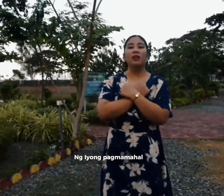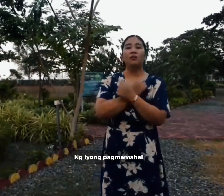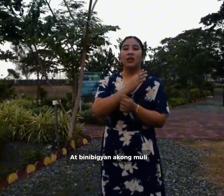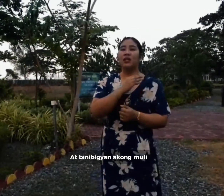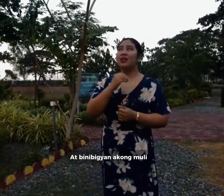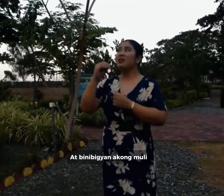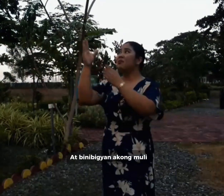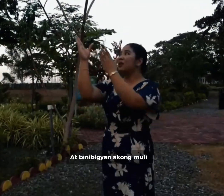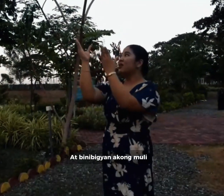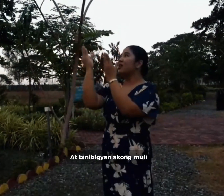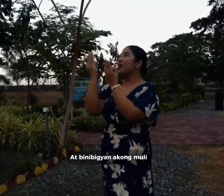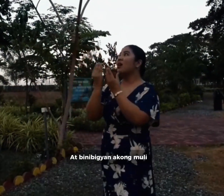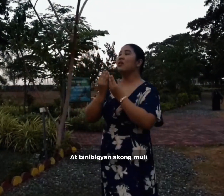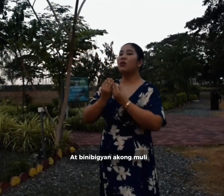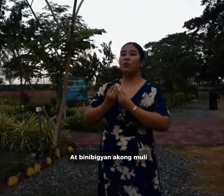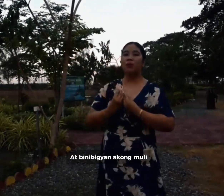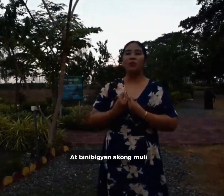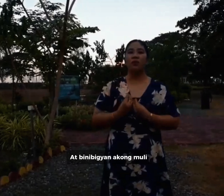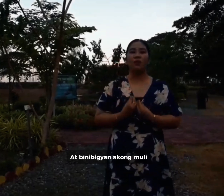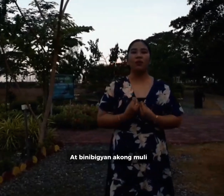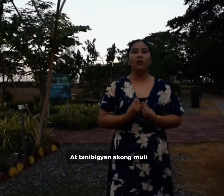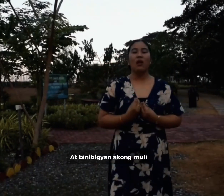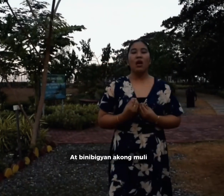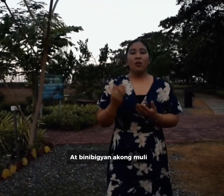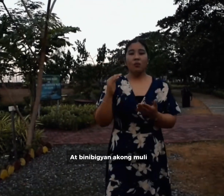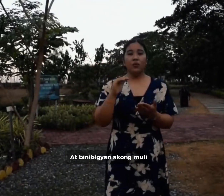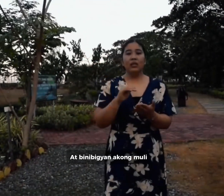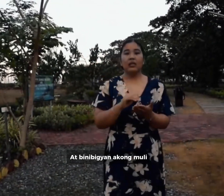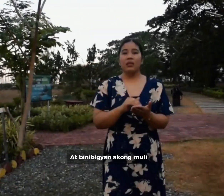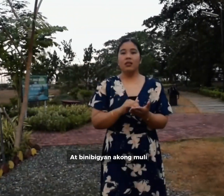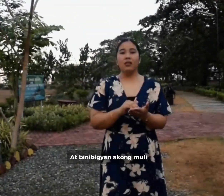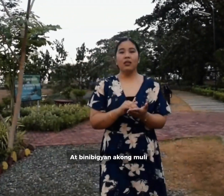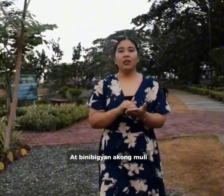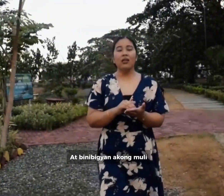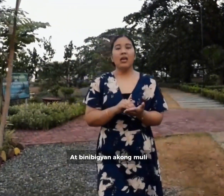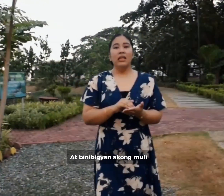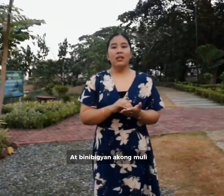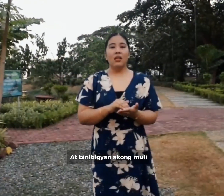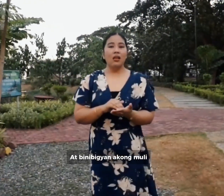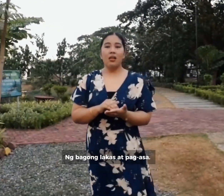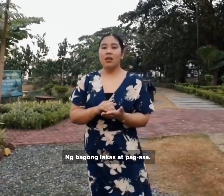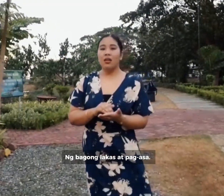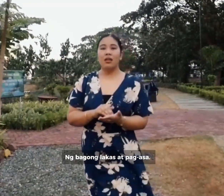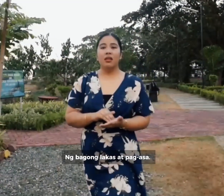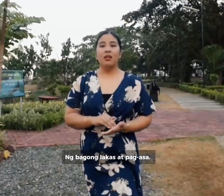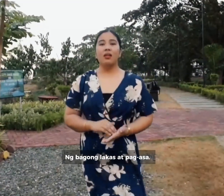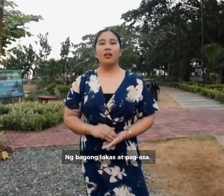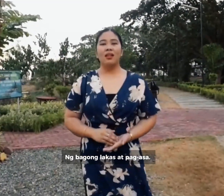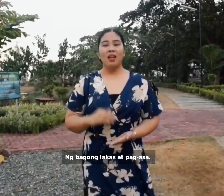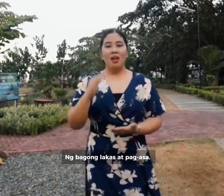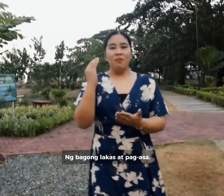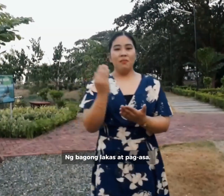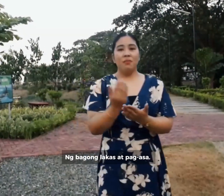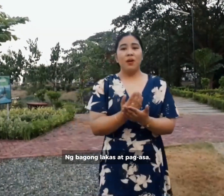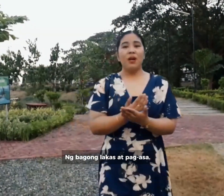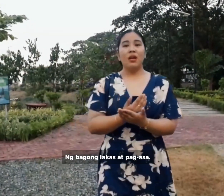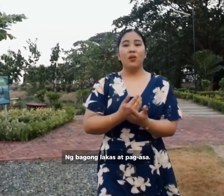at binibigyan akong muli ng